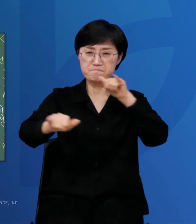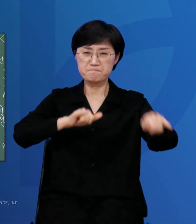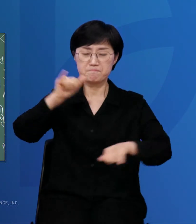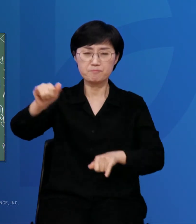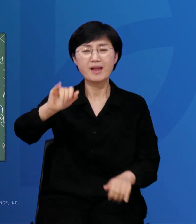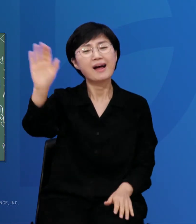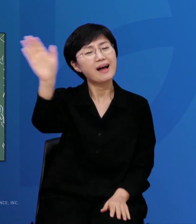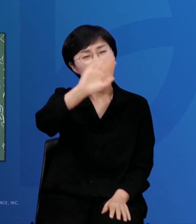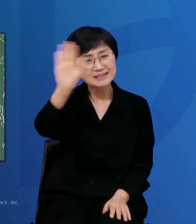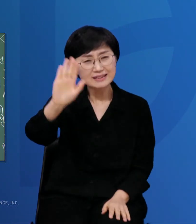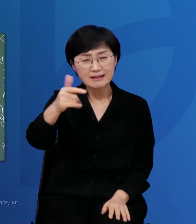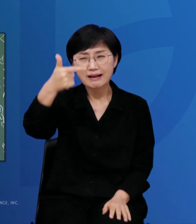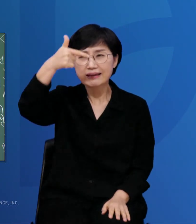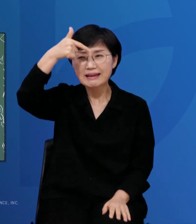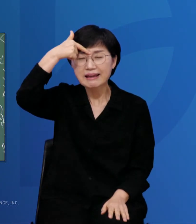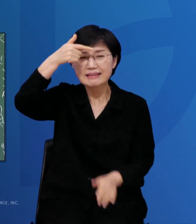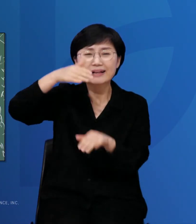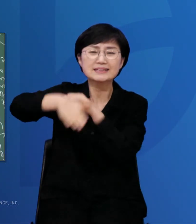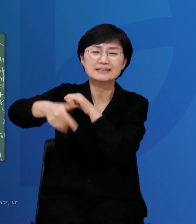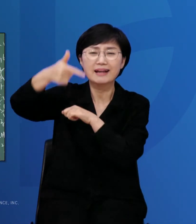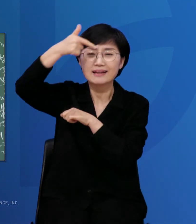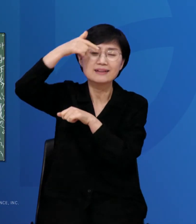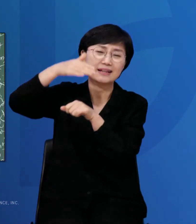생각해 보세요.